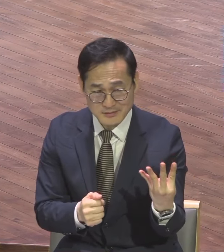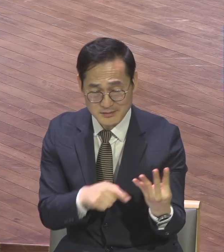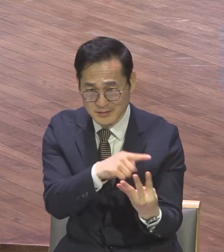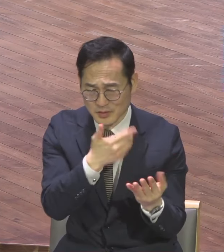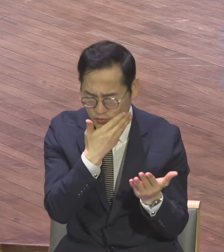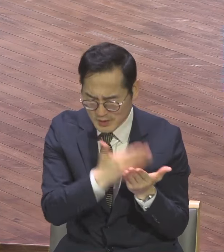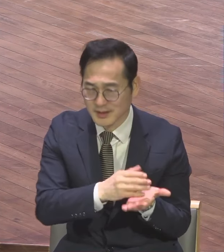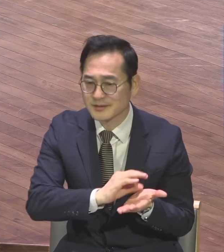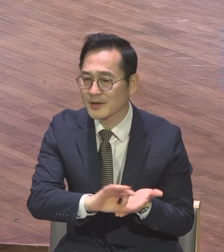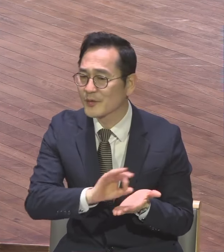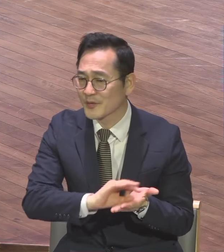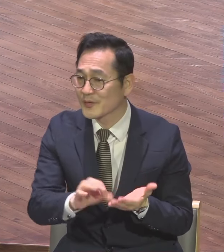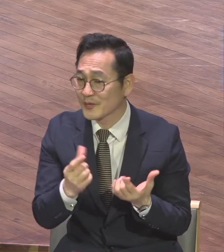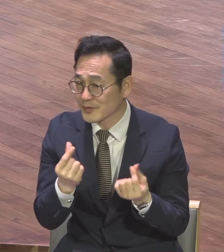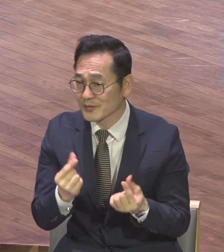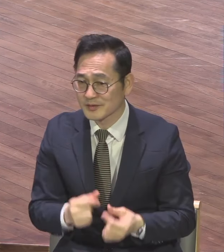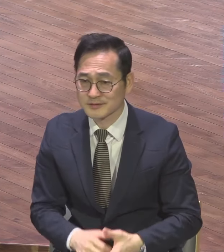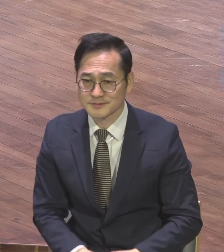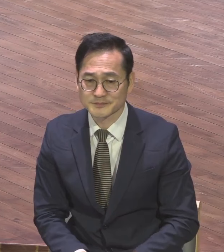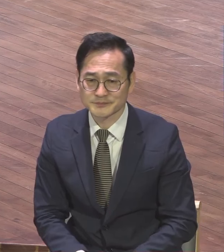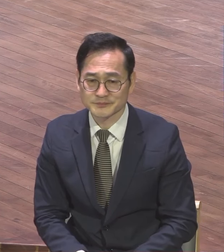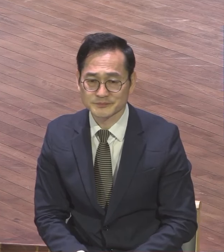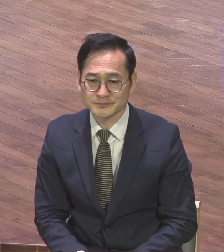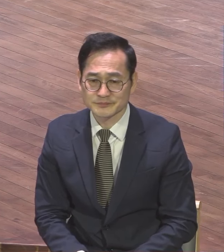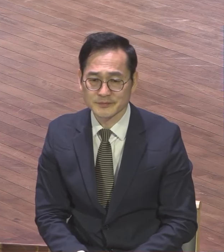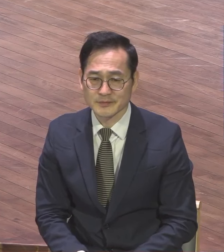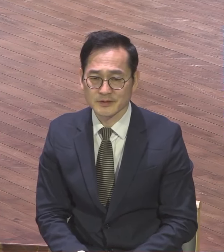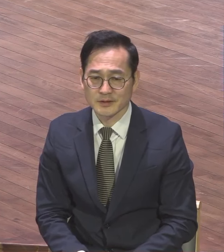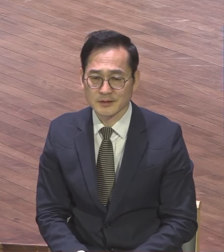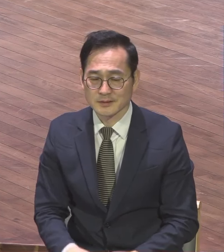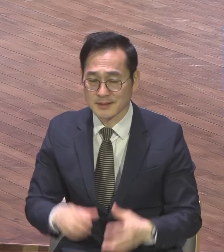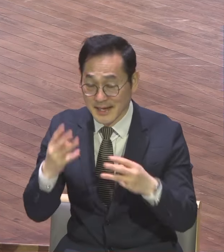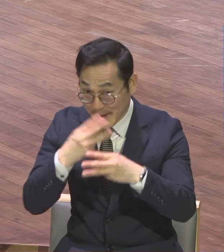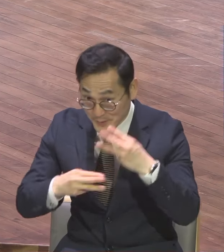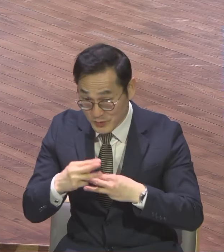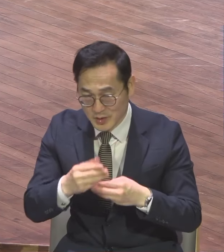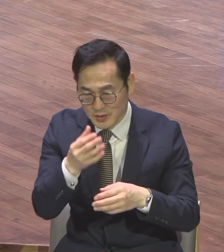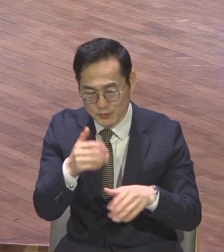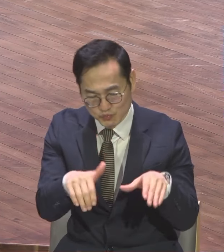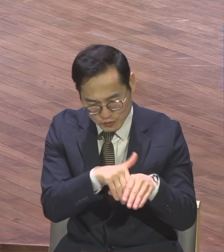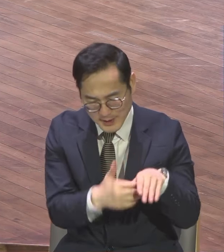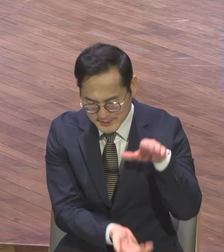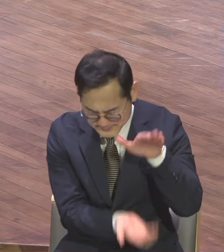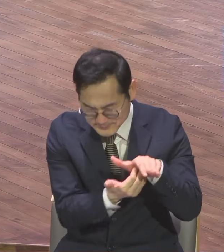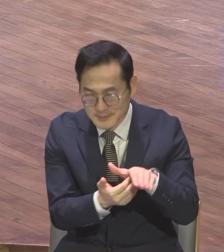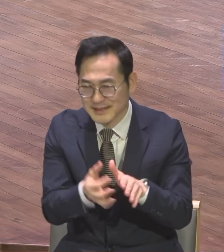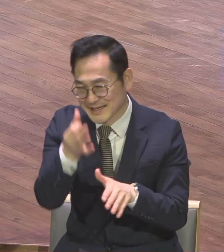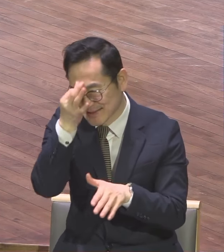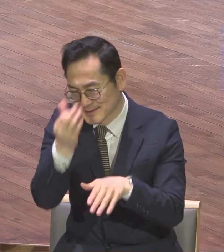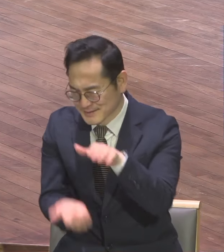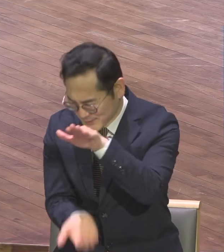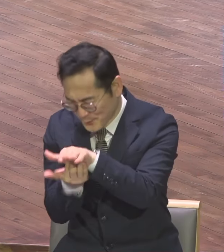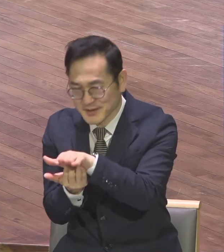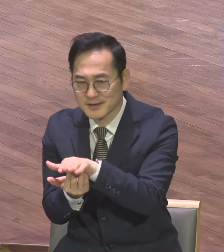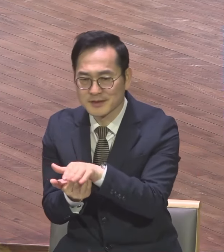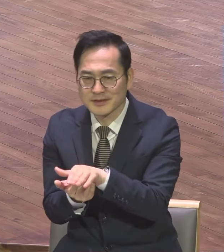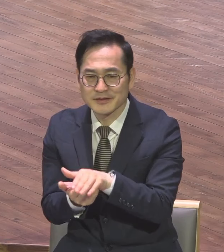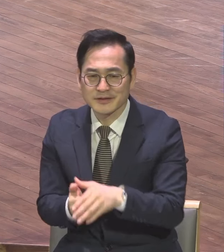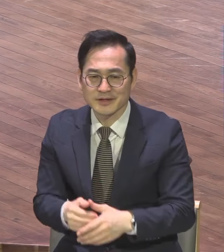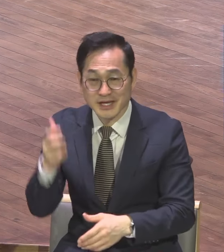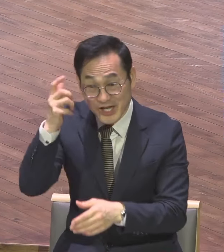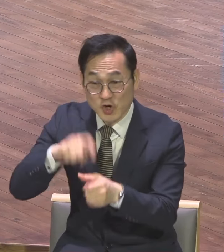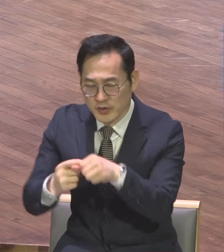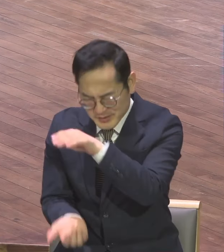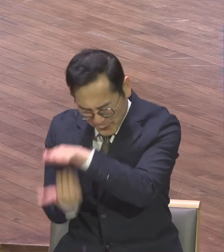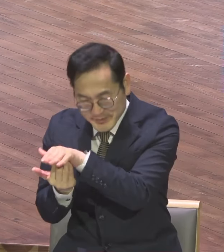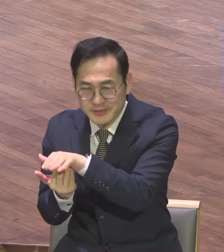그리고 자연스럽게 뭐요? 문화 서밋 기능 서밋이 되죠. 저는 우리 렘넌트들이 영적 서밋 기능 서밋 문화 서밋이 되도록